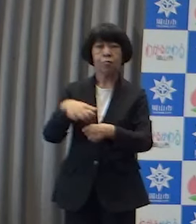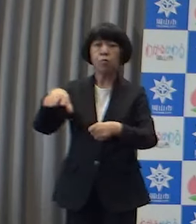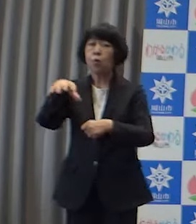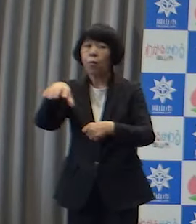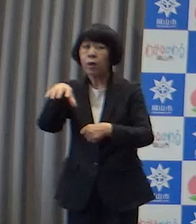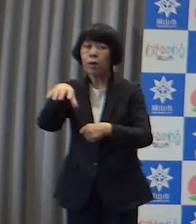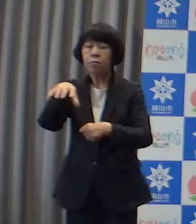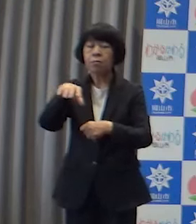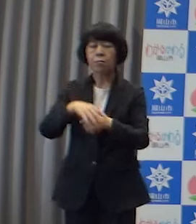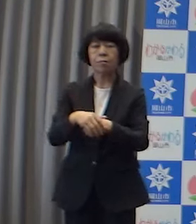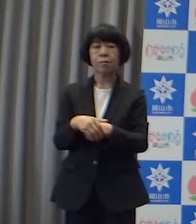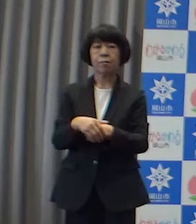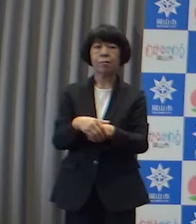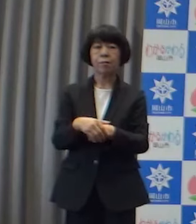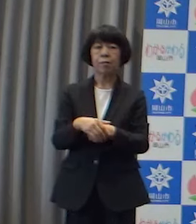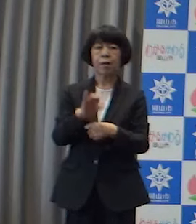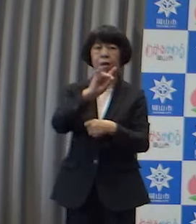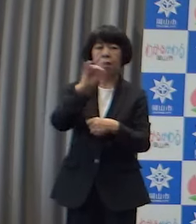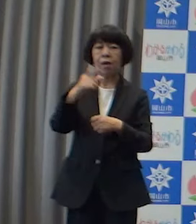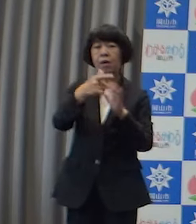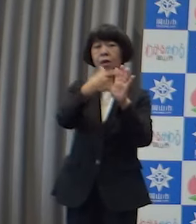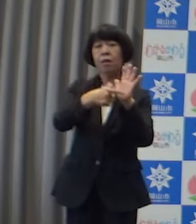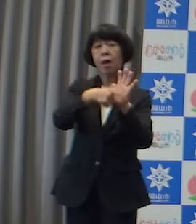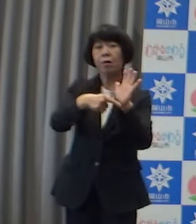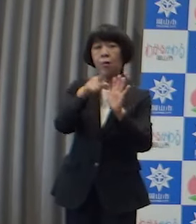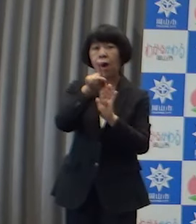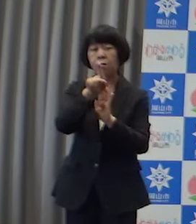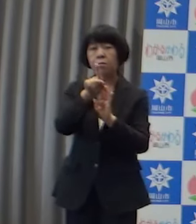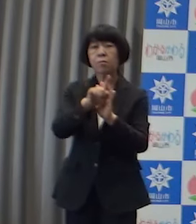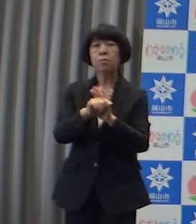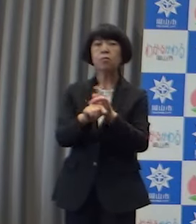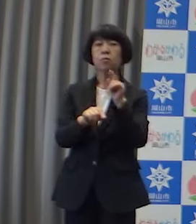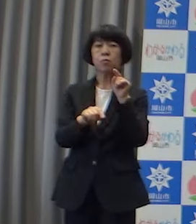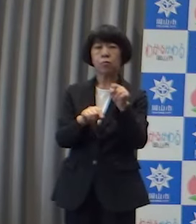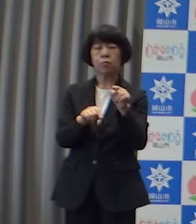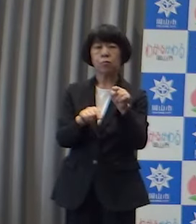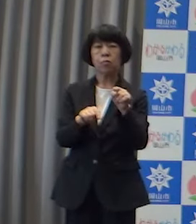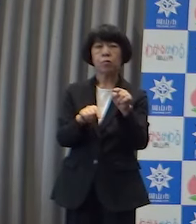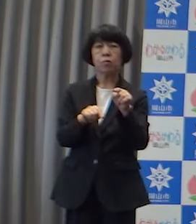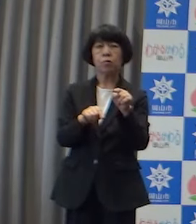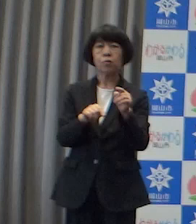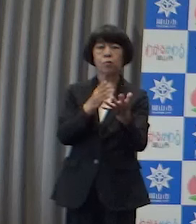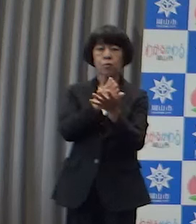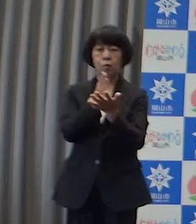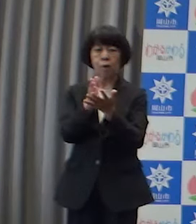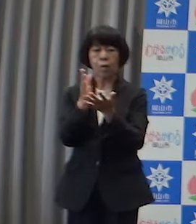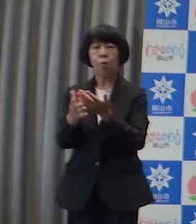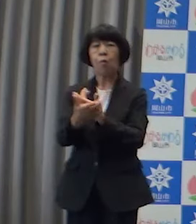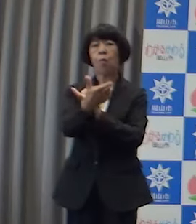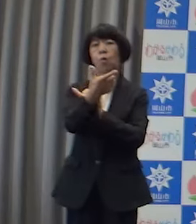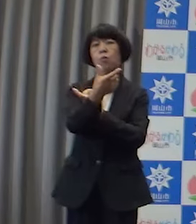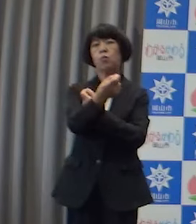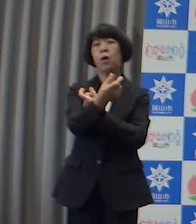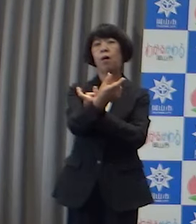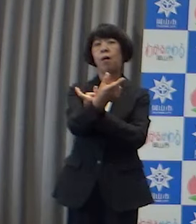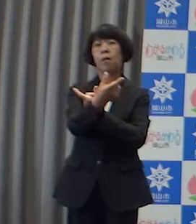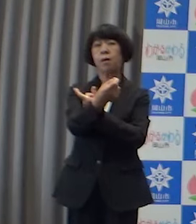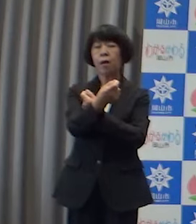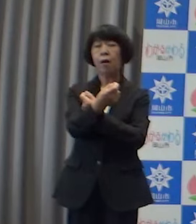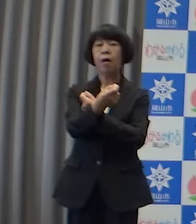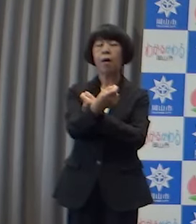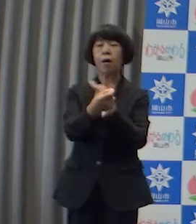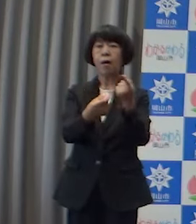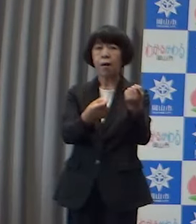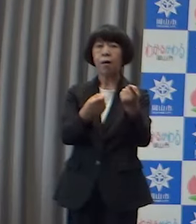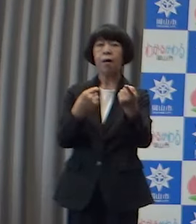か、そして議題はどうしましょうかということをお互いが虚心坦懐